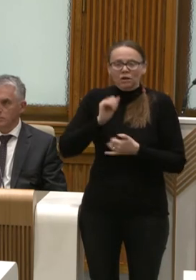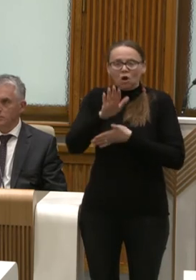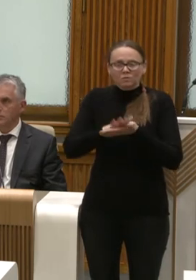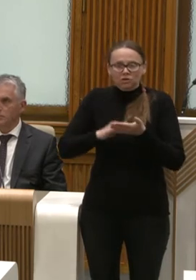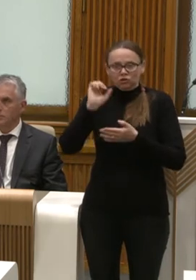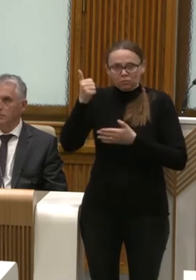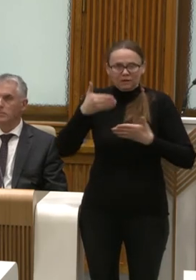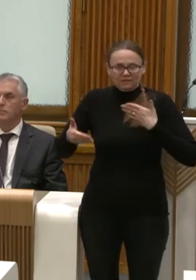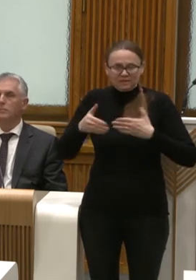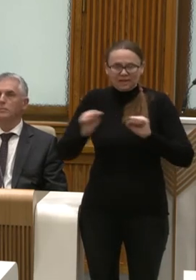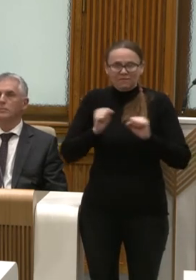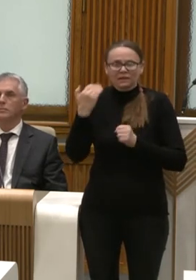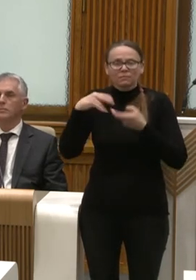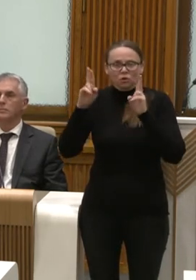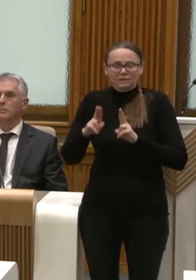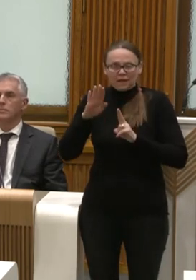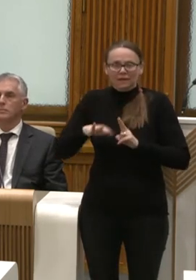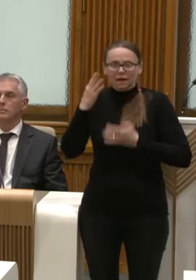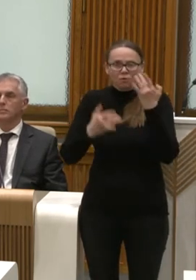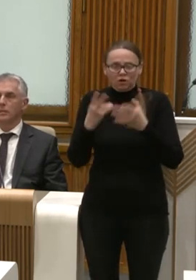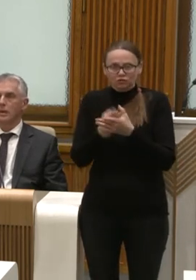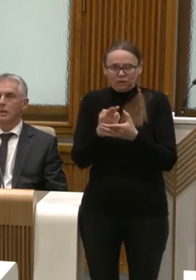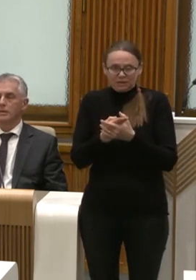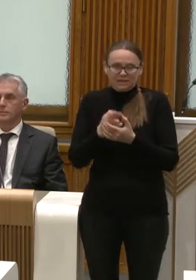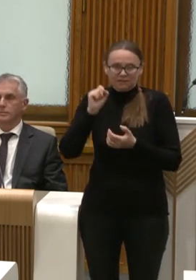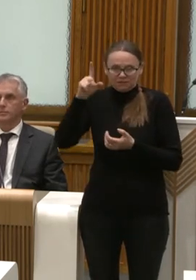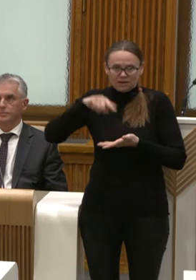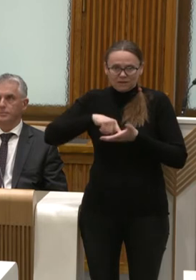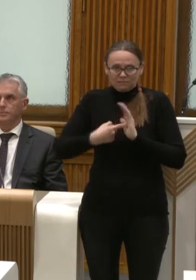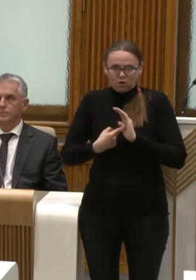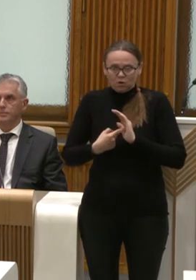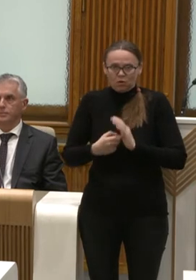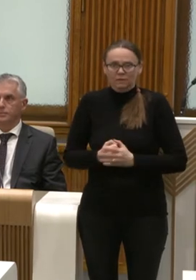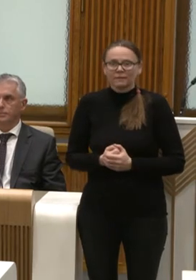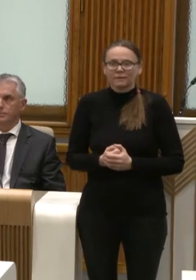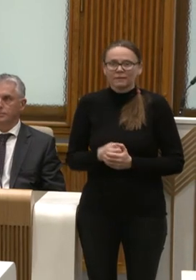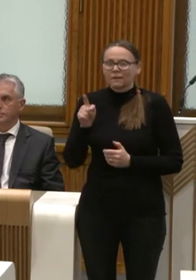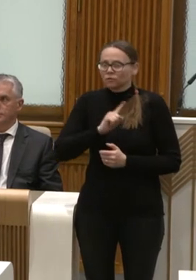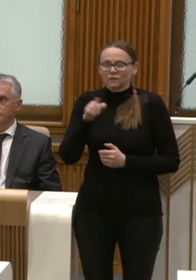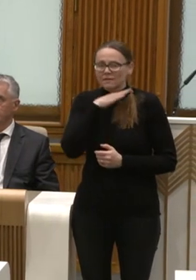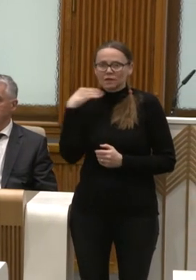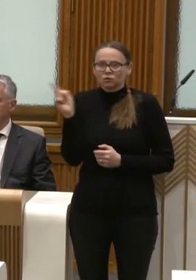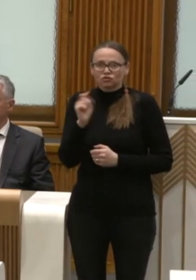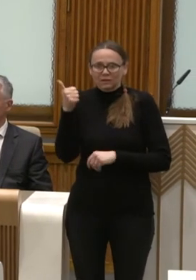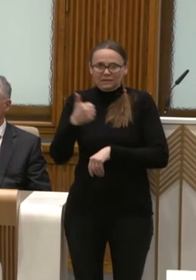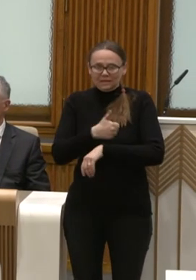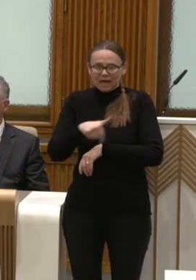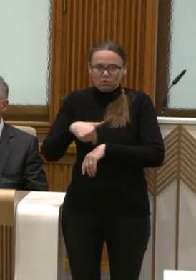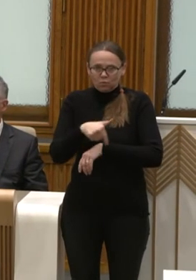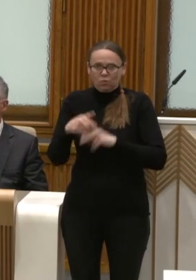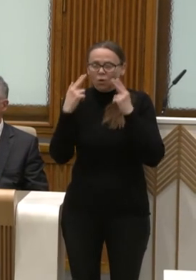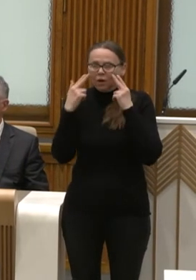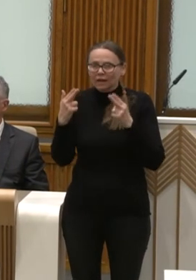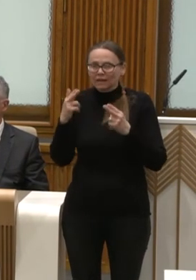začetku prve seje vlade je bilo stanje na proračunski rezervi 12 milijonov. To ne zadošča niti za eno uro, glede